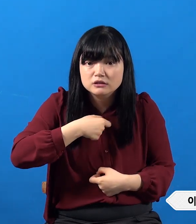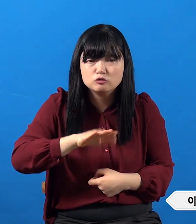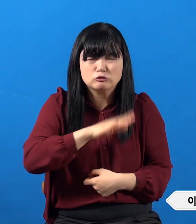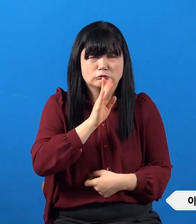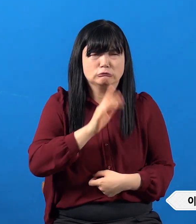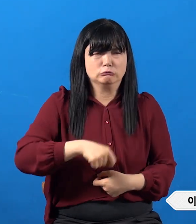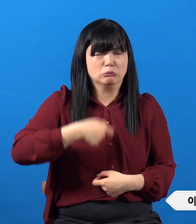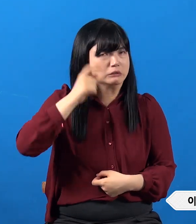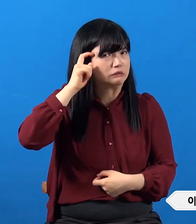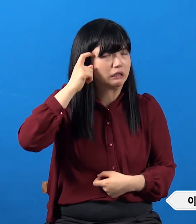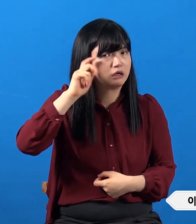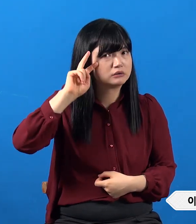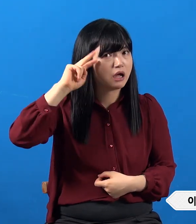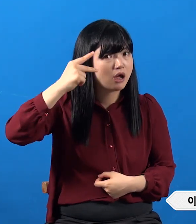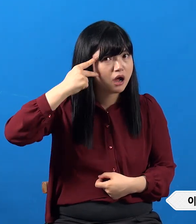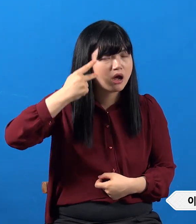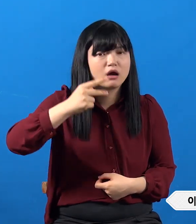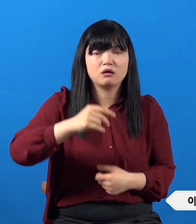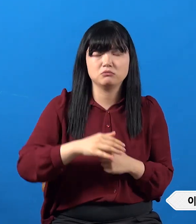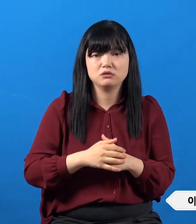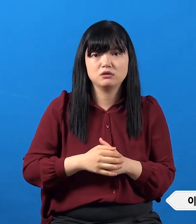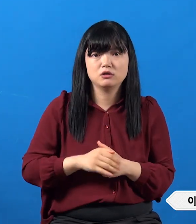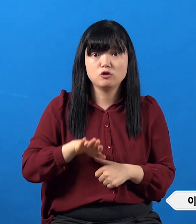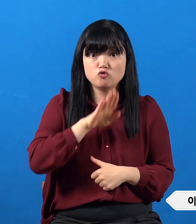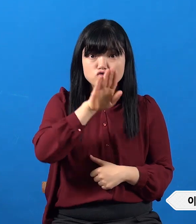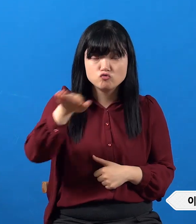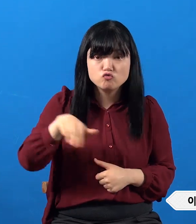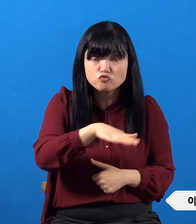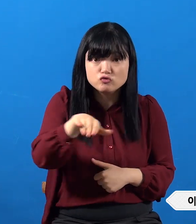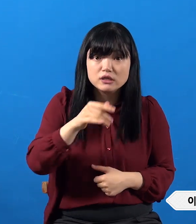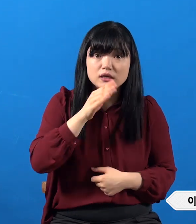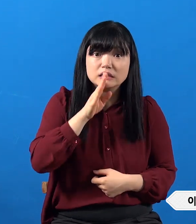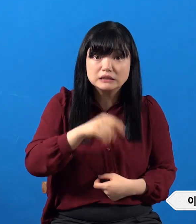근데도 우리는 의롭다고 생각해요. 그런데 그 우리의